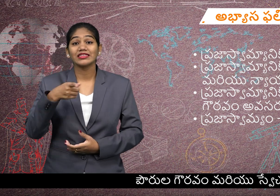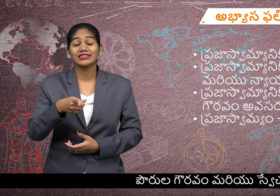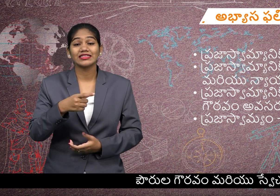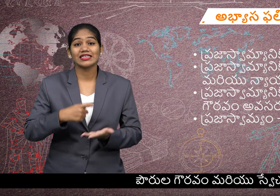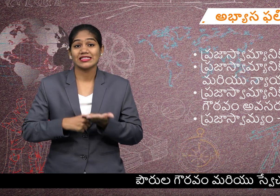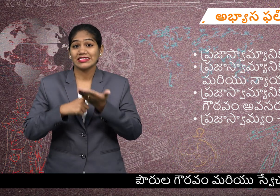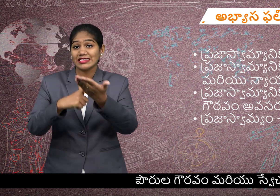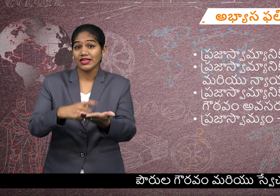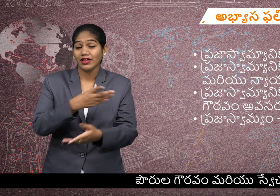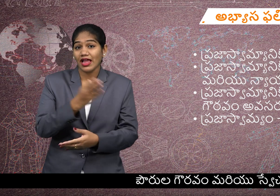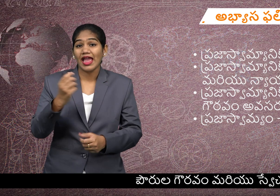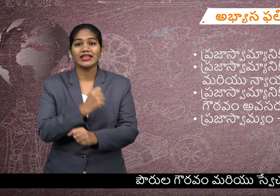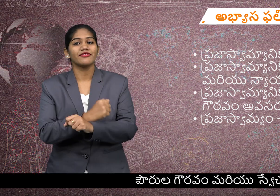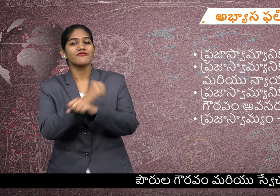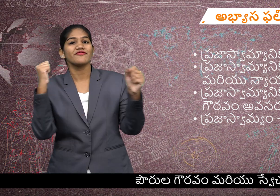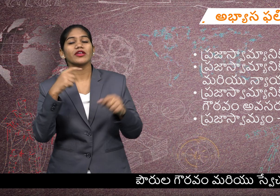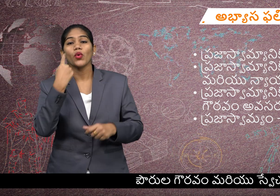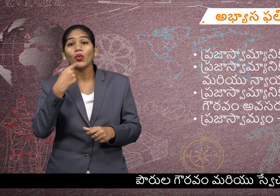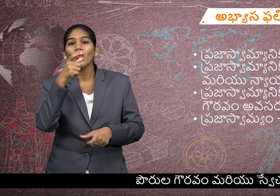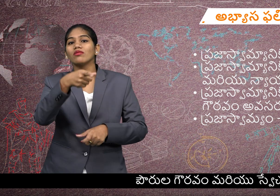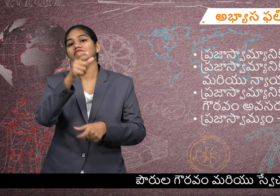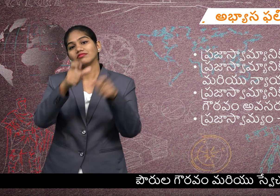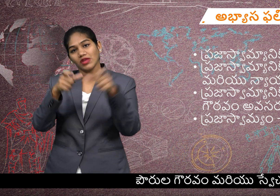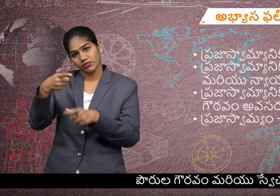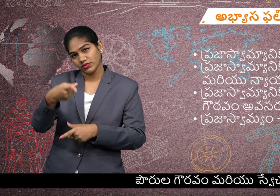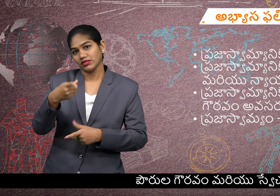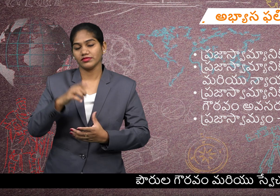పౌరుల గౌరవం మరియు స్వేచ్ఛ.